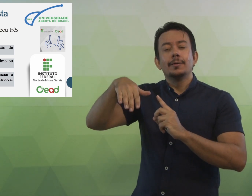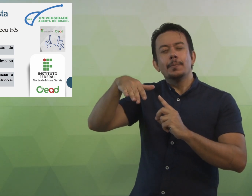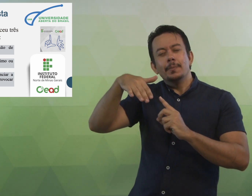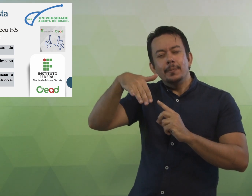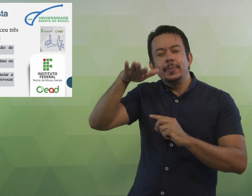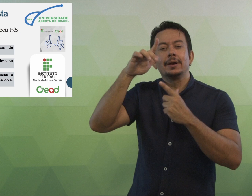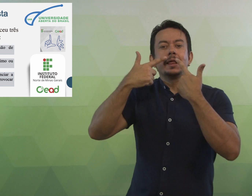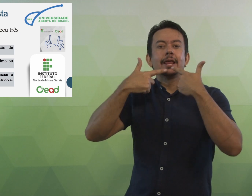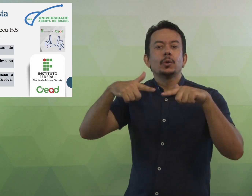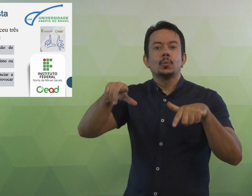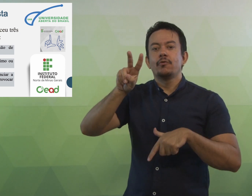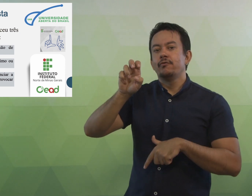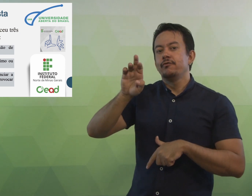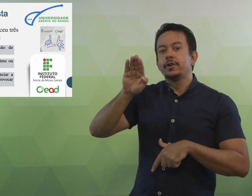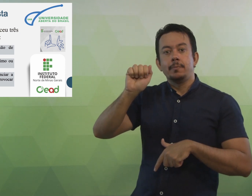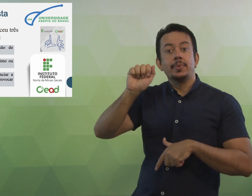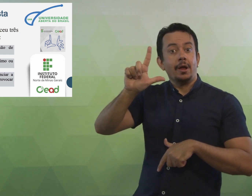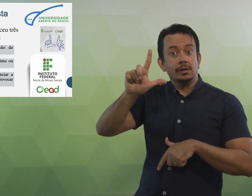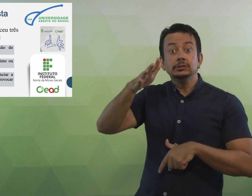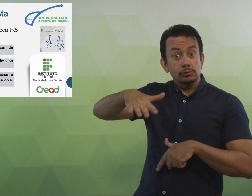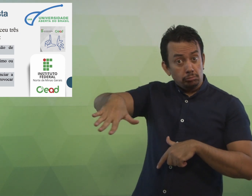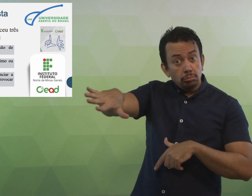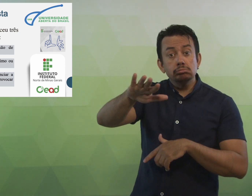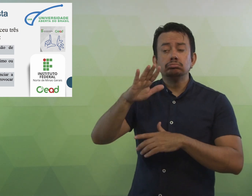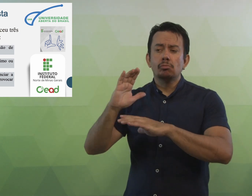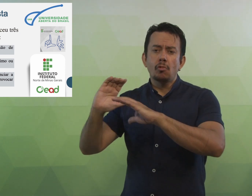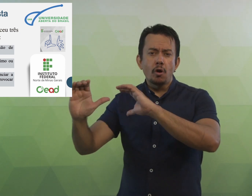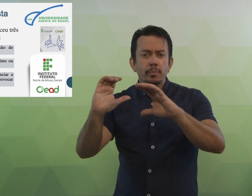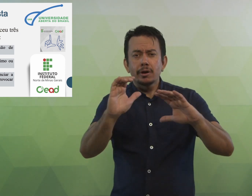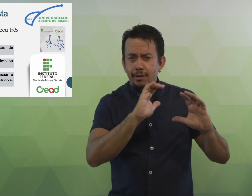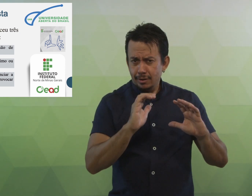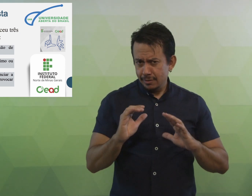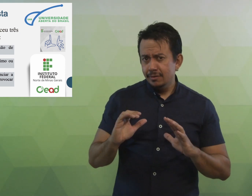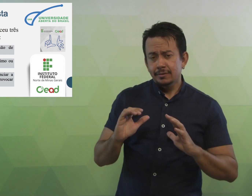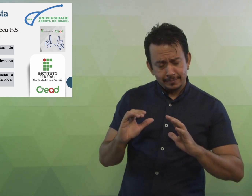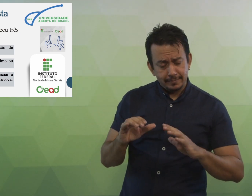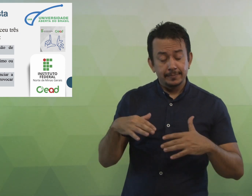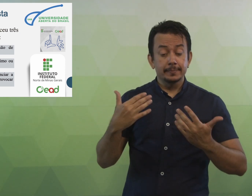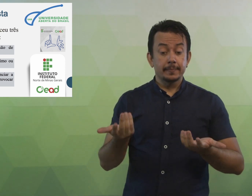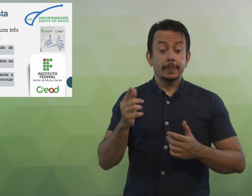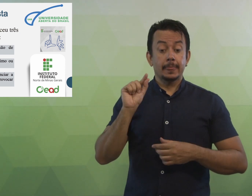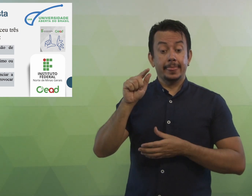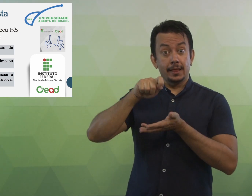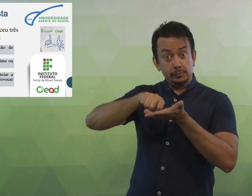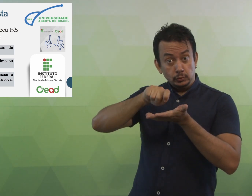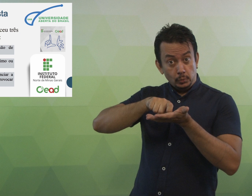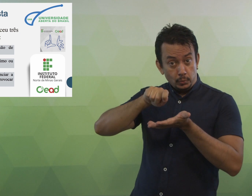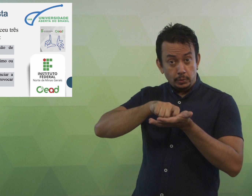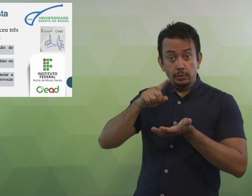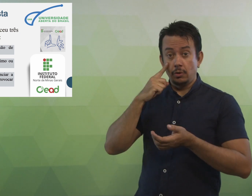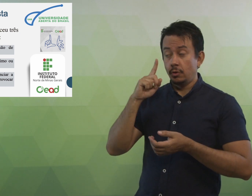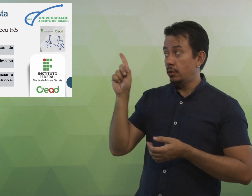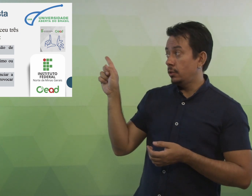ela reconheceu 3 tipos gerais das funções de linguagem.